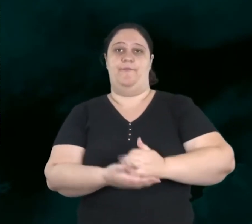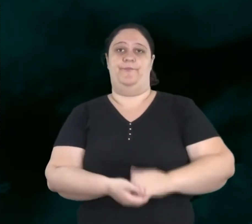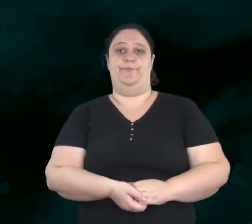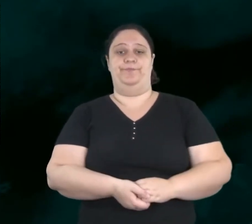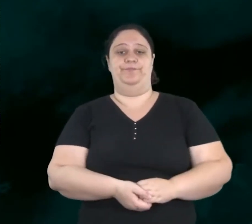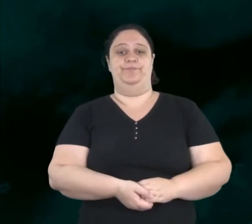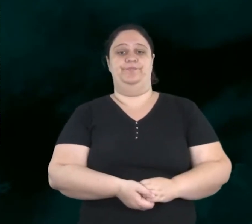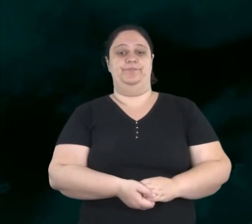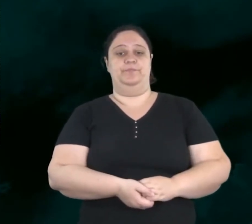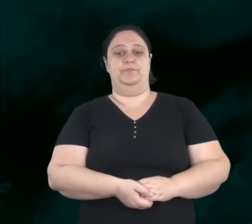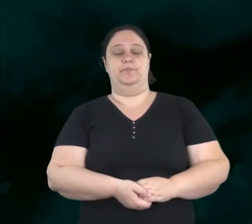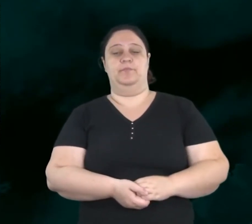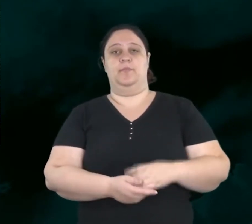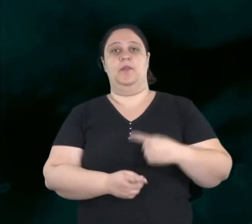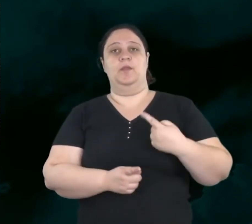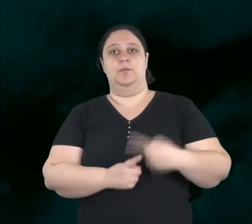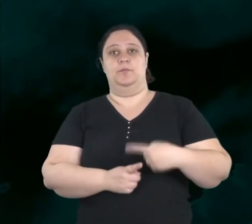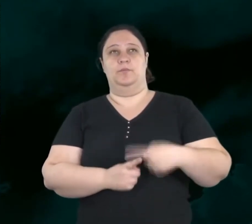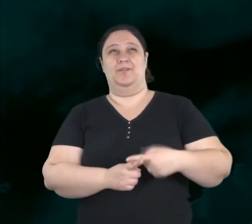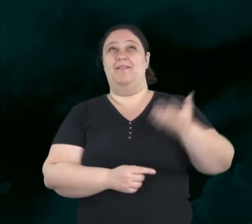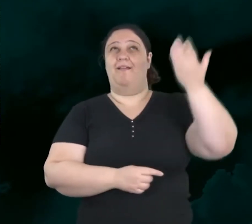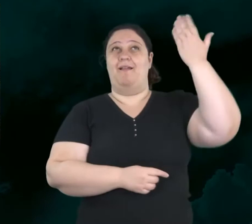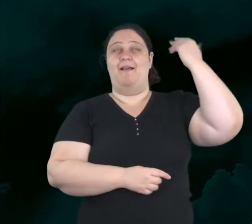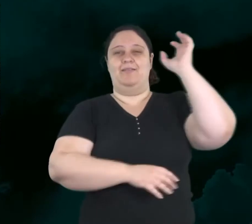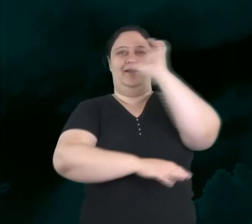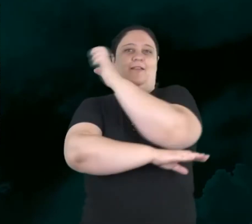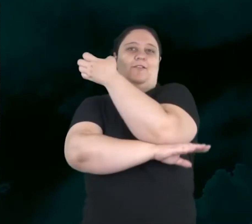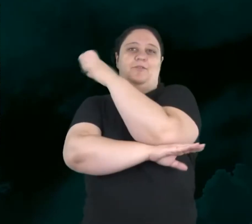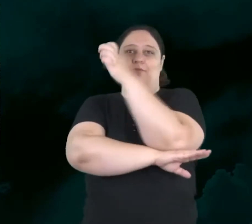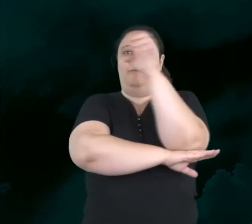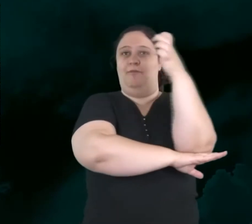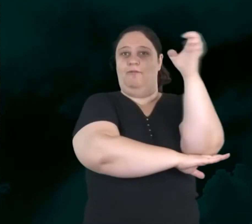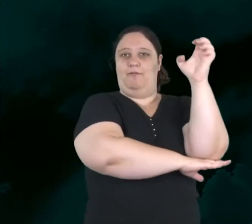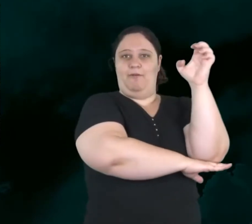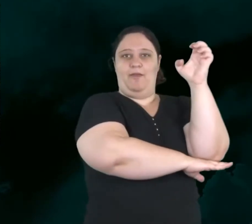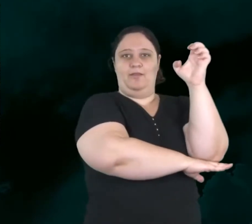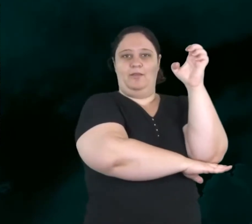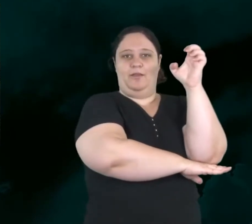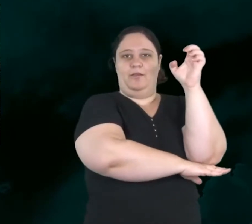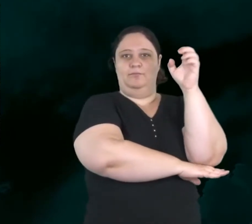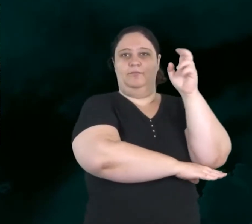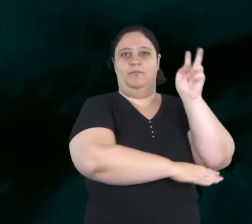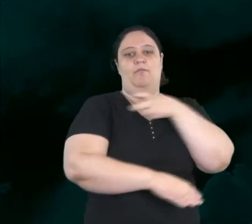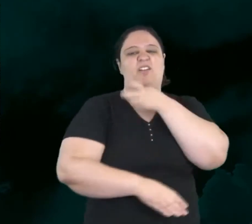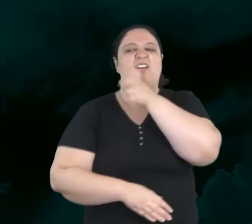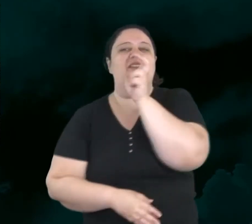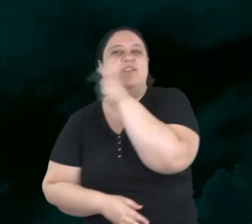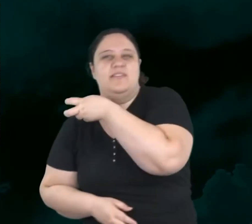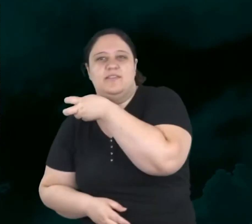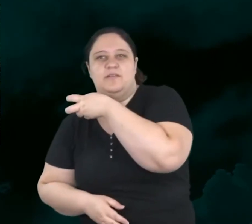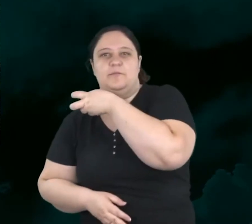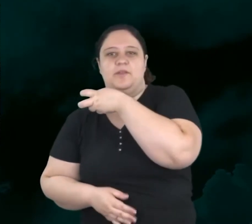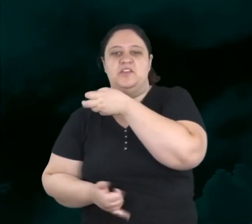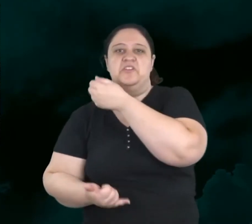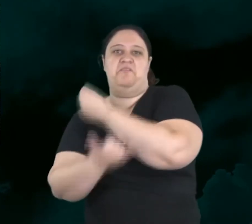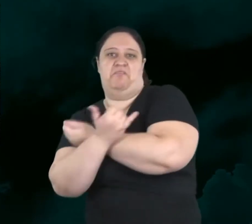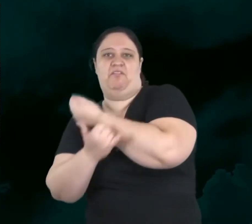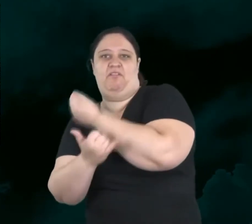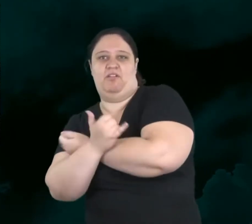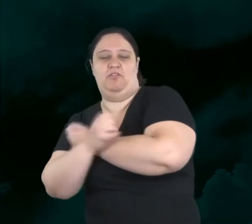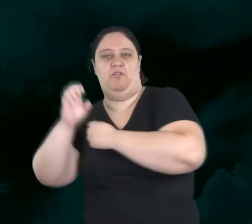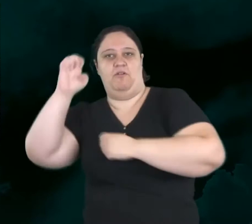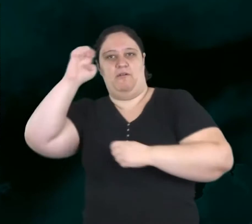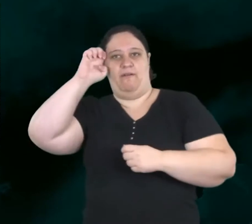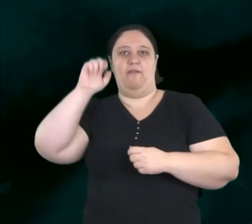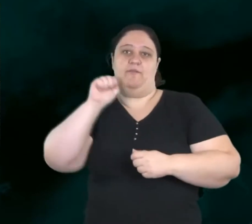Porque desde o jardim do Éden, quando a serpente, com a sua sutileza,